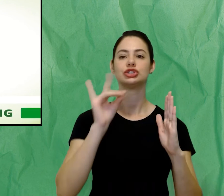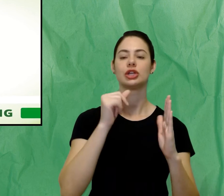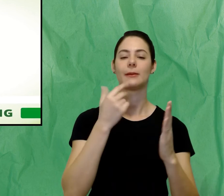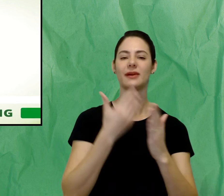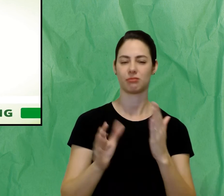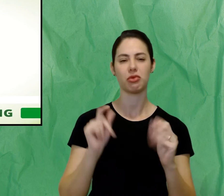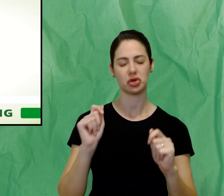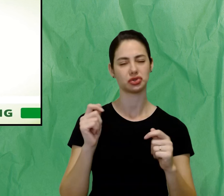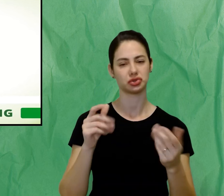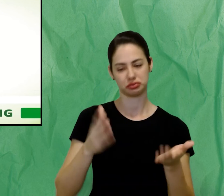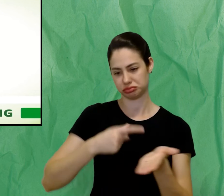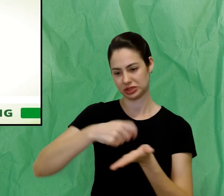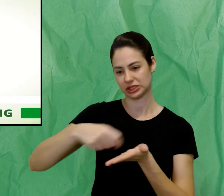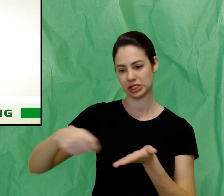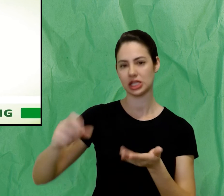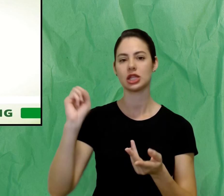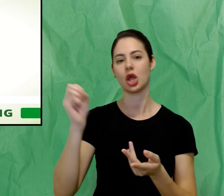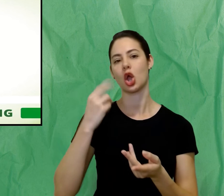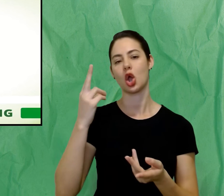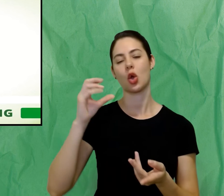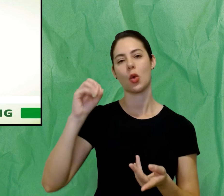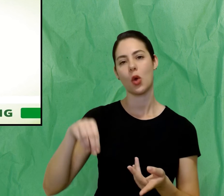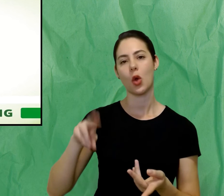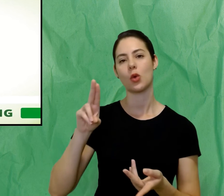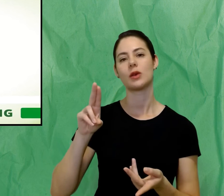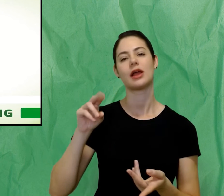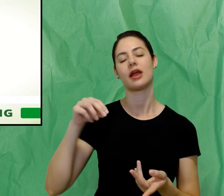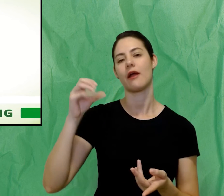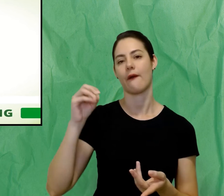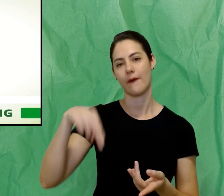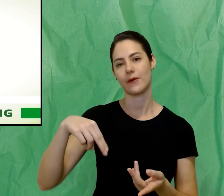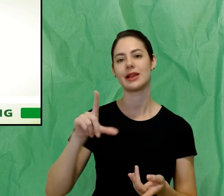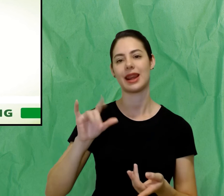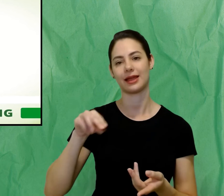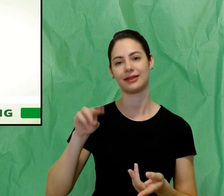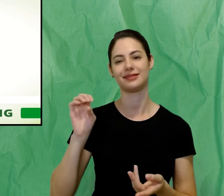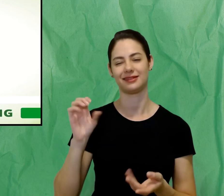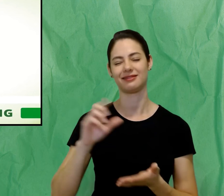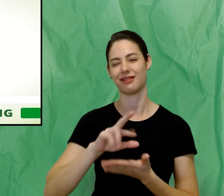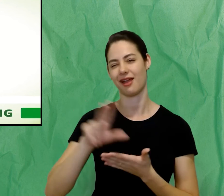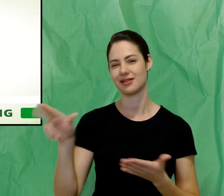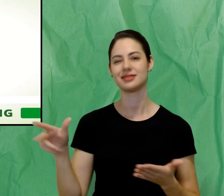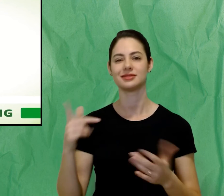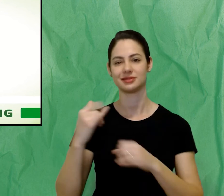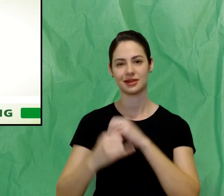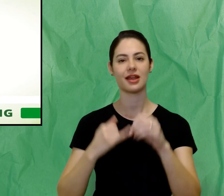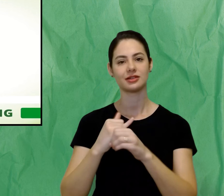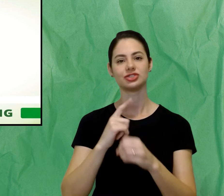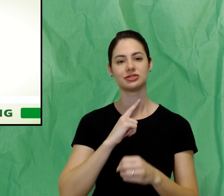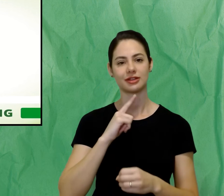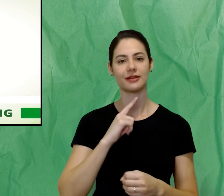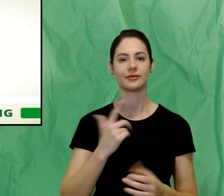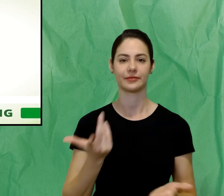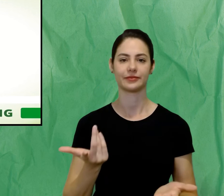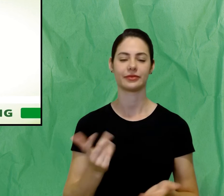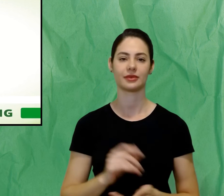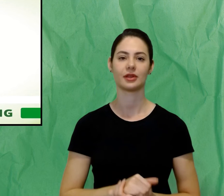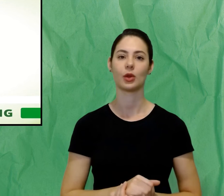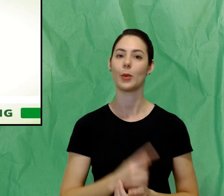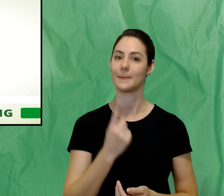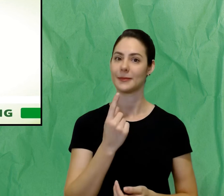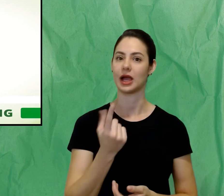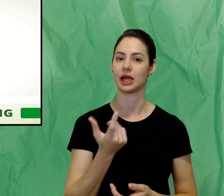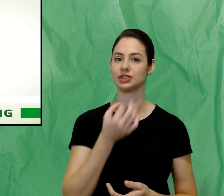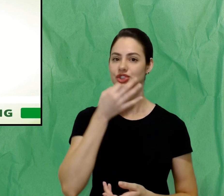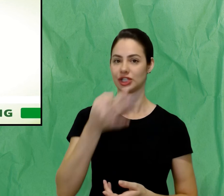prazos. Pode ser agenda comum escrita mesmo ou agendas online, que nós temos diversos aí opções na internet.